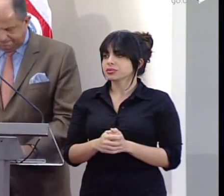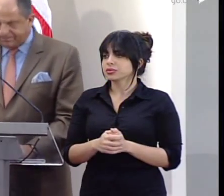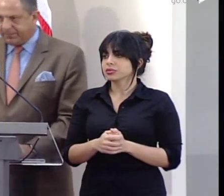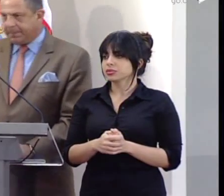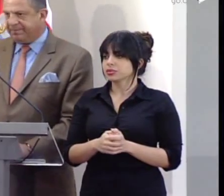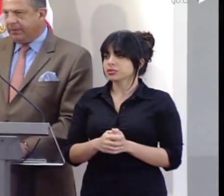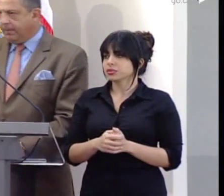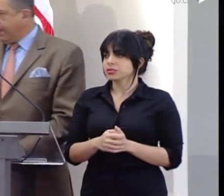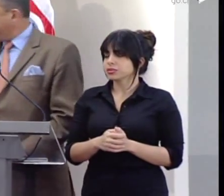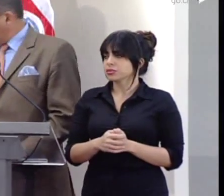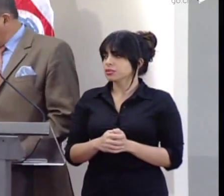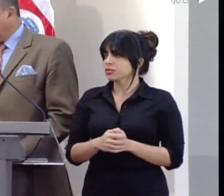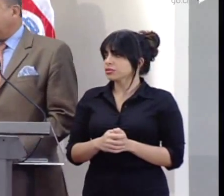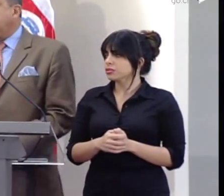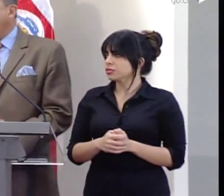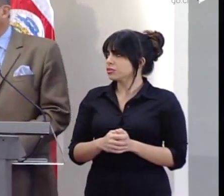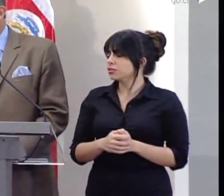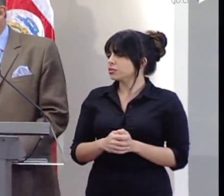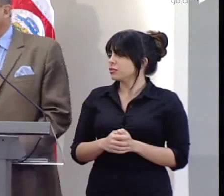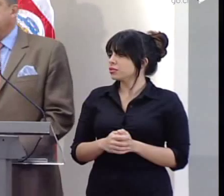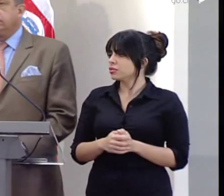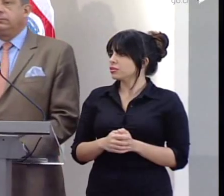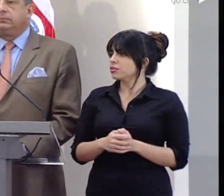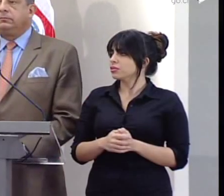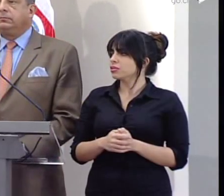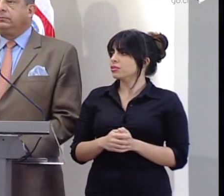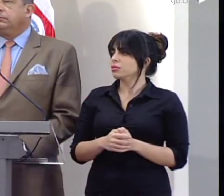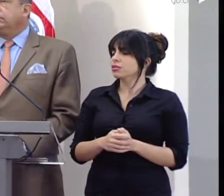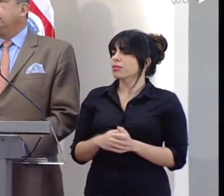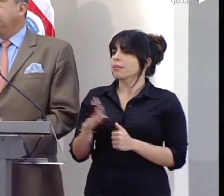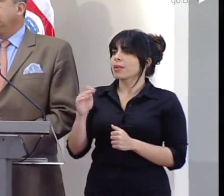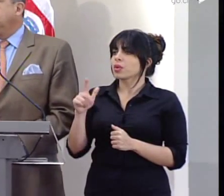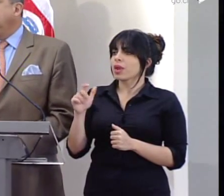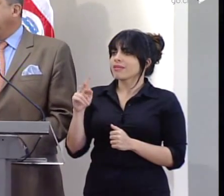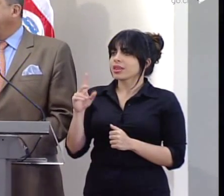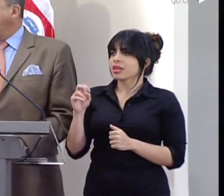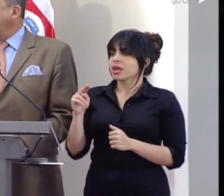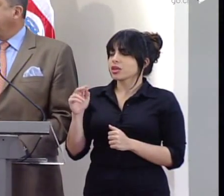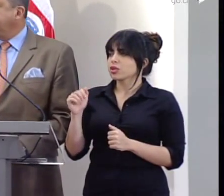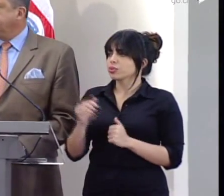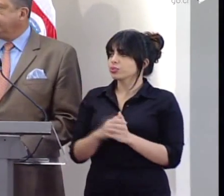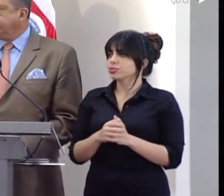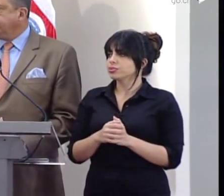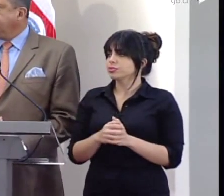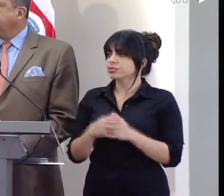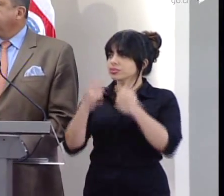Gracias, presidente. ¿Quiere responder? Sí, por favor. Sí, Manuel Avendaño, de ameliarueda.com,